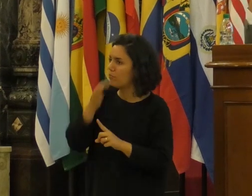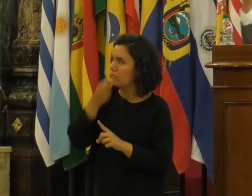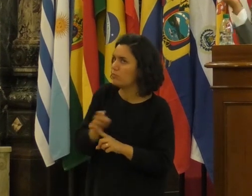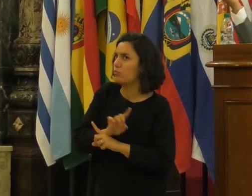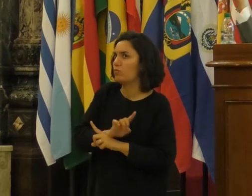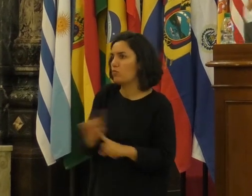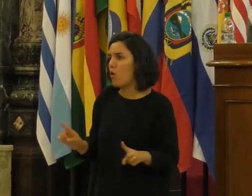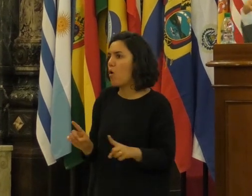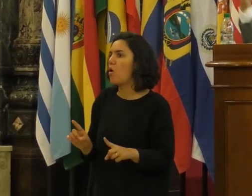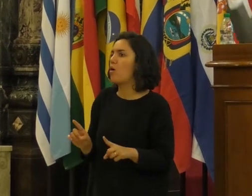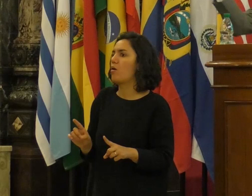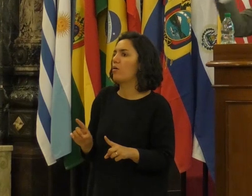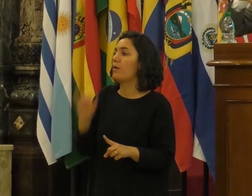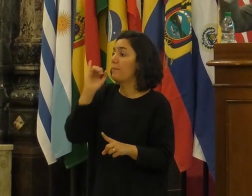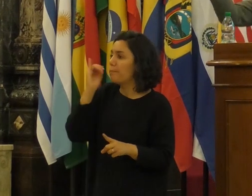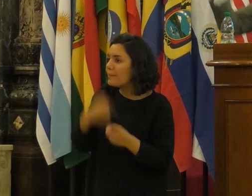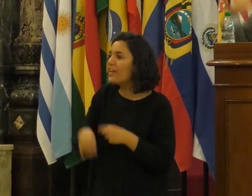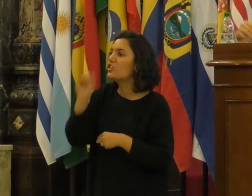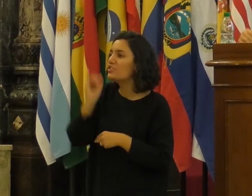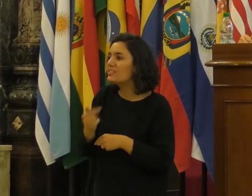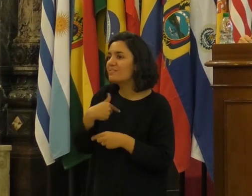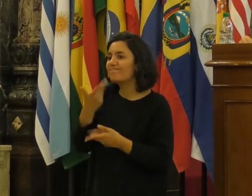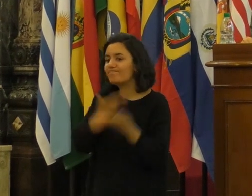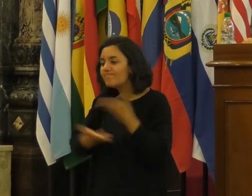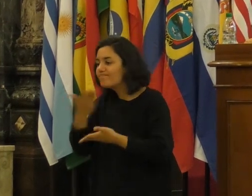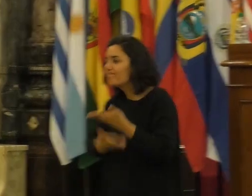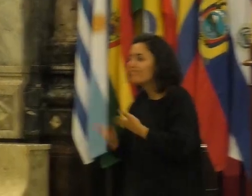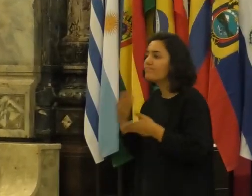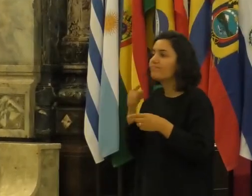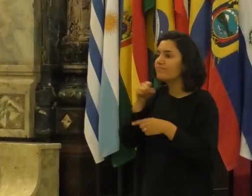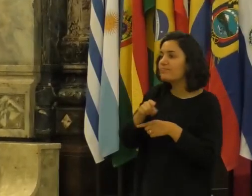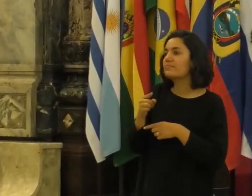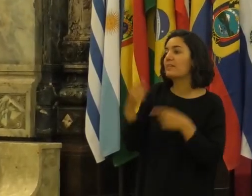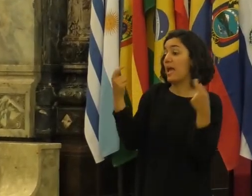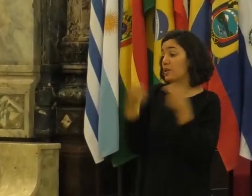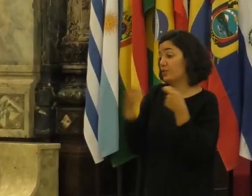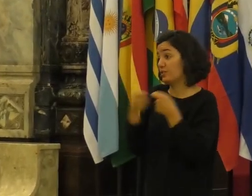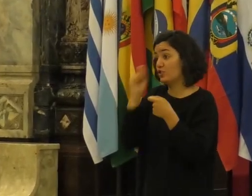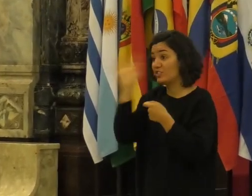con directivos de diferentes momentos en la América Psicológica.